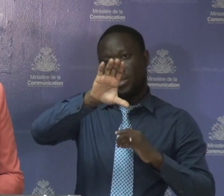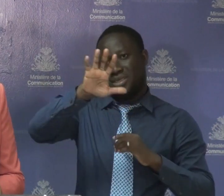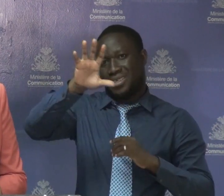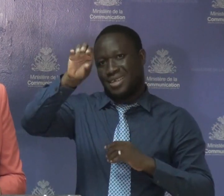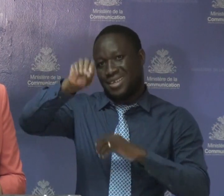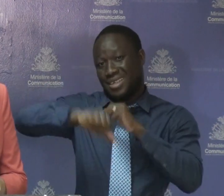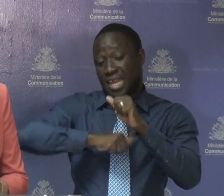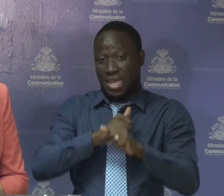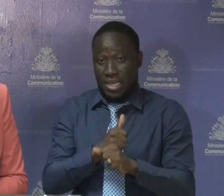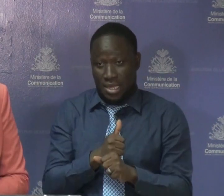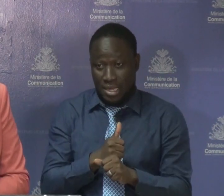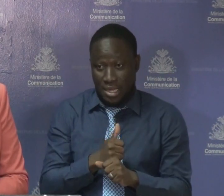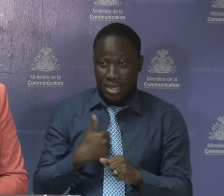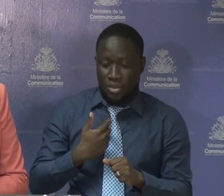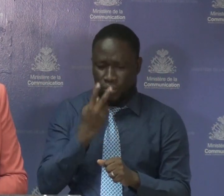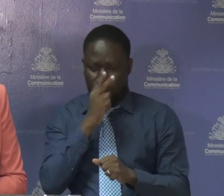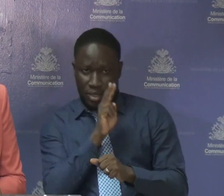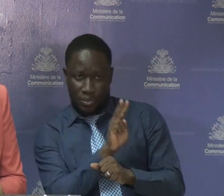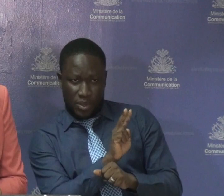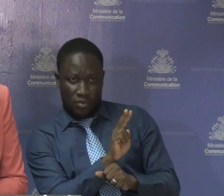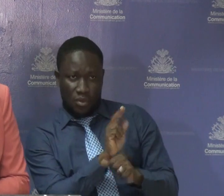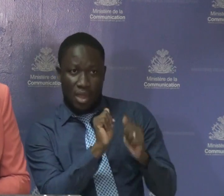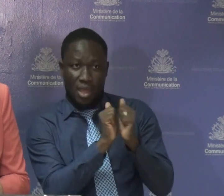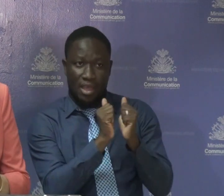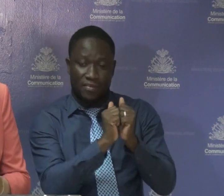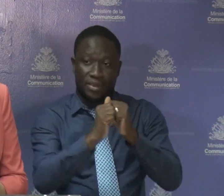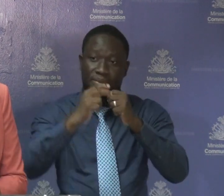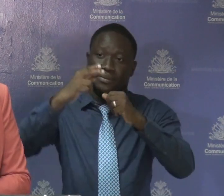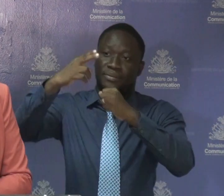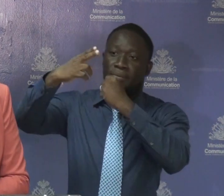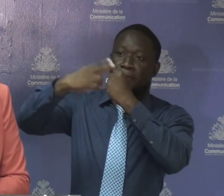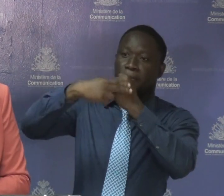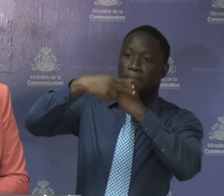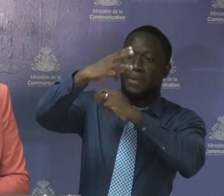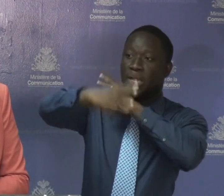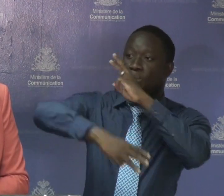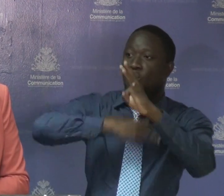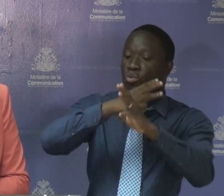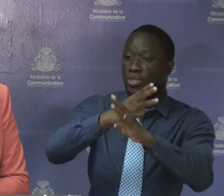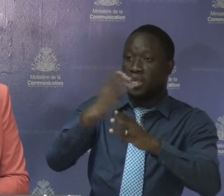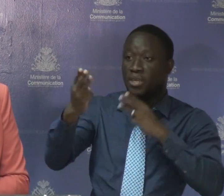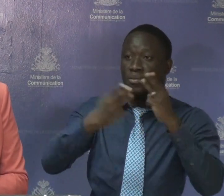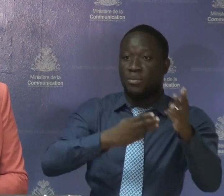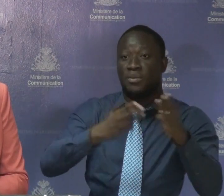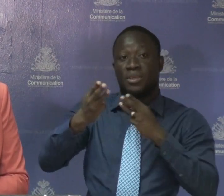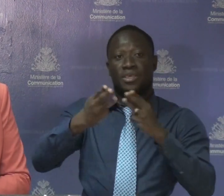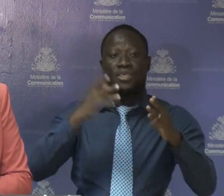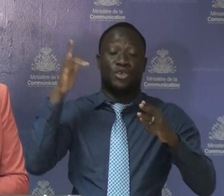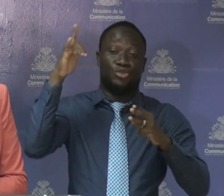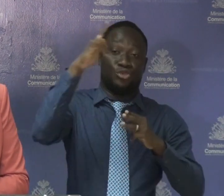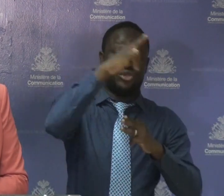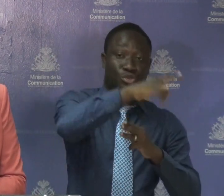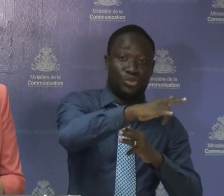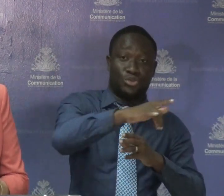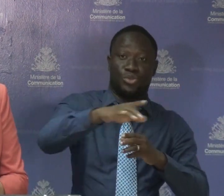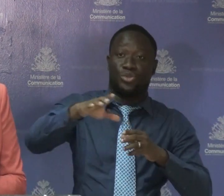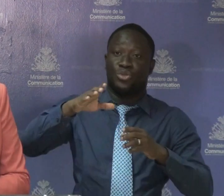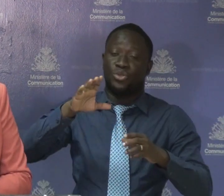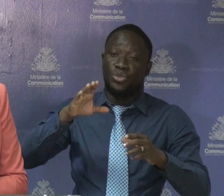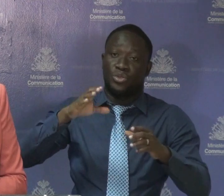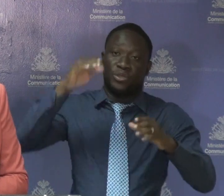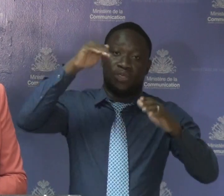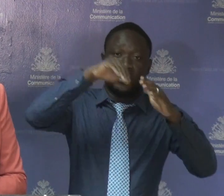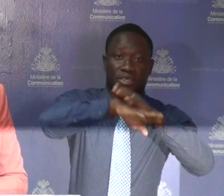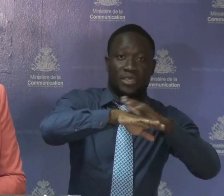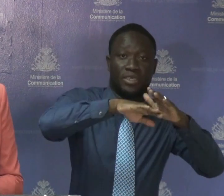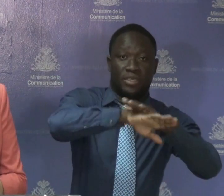Donc, nous avons prévu avec les banques mondiales et aussi au niveau du ministère du tourisme, au niveau du ministère de la culture, du ministère de